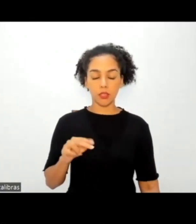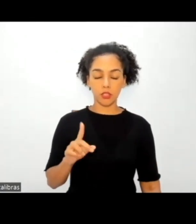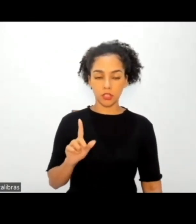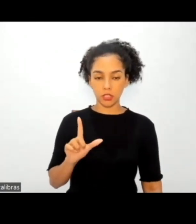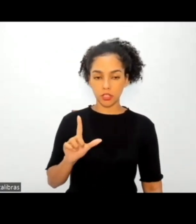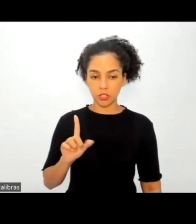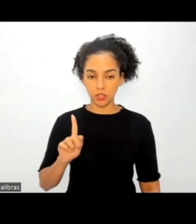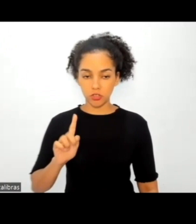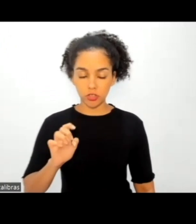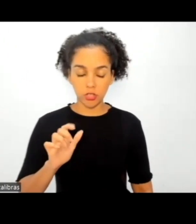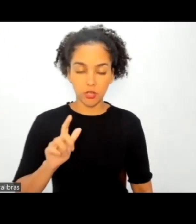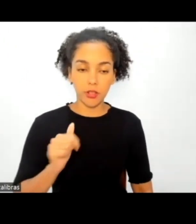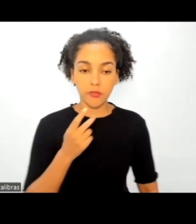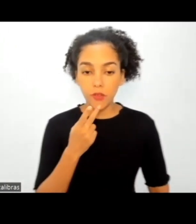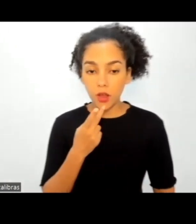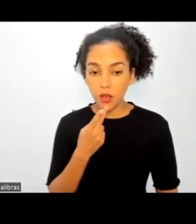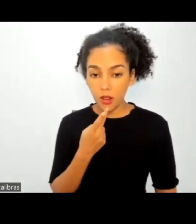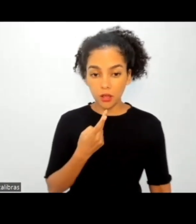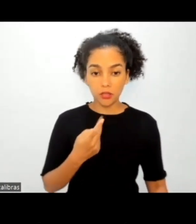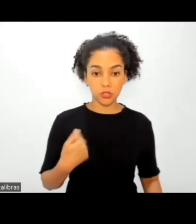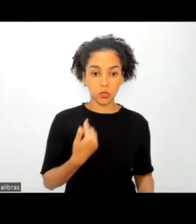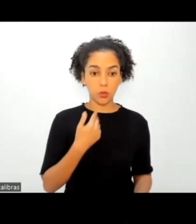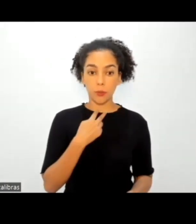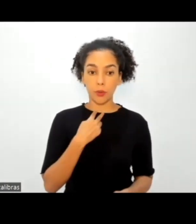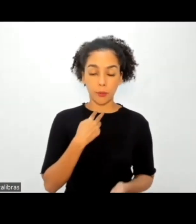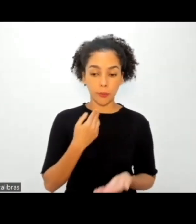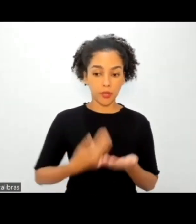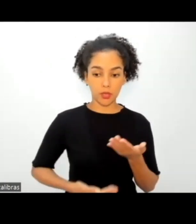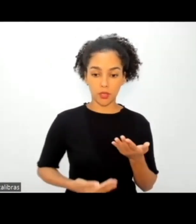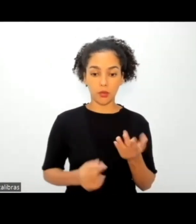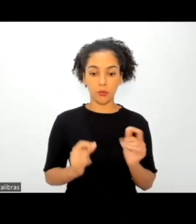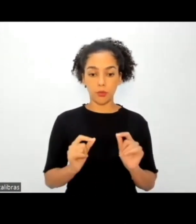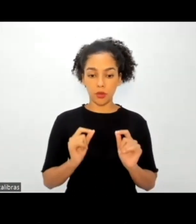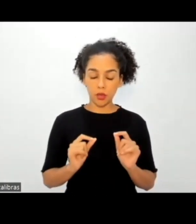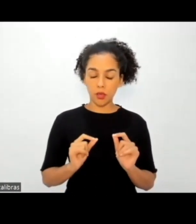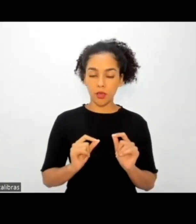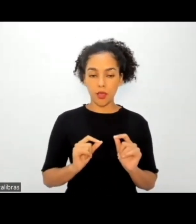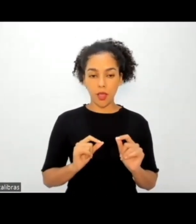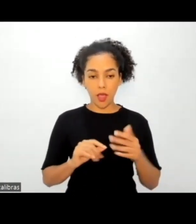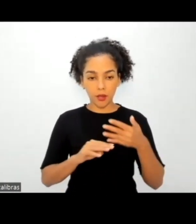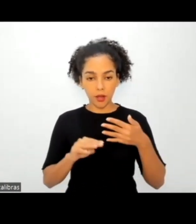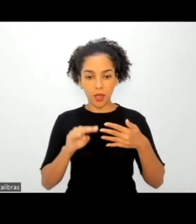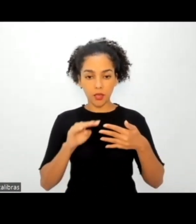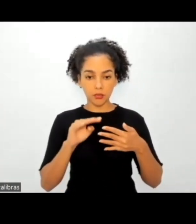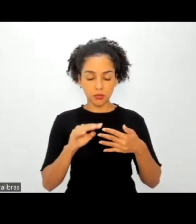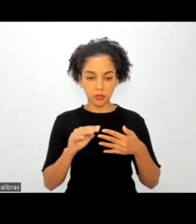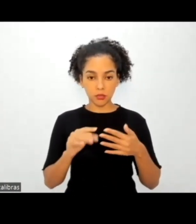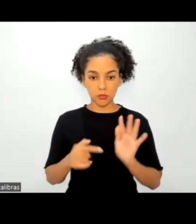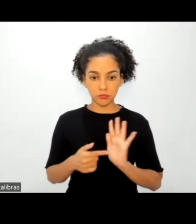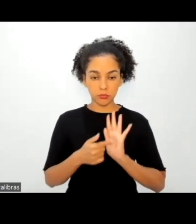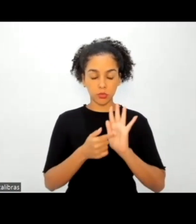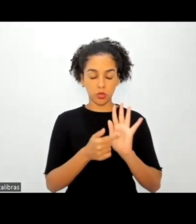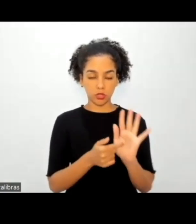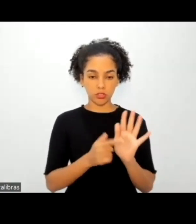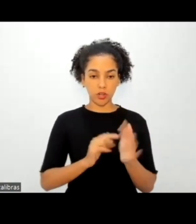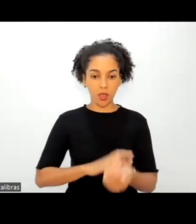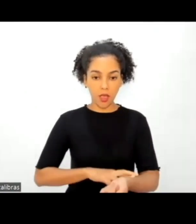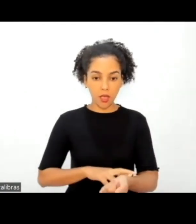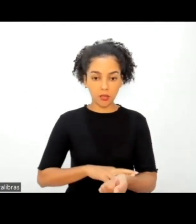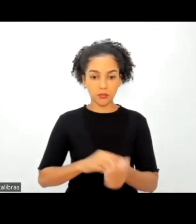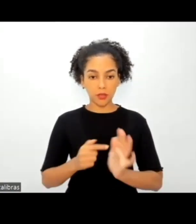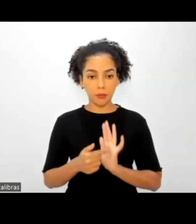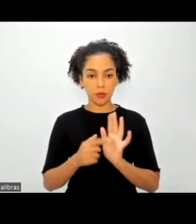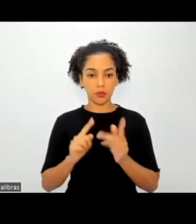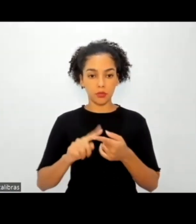de vista que a classe forma a raça, mas a raça também forma a classe e forma o gênero. Então, assim, nessa tríade, gênero, raça